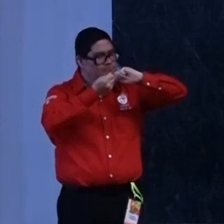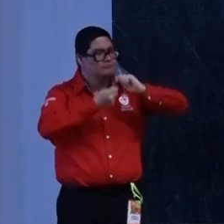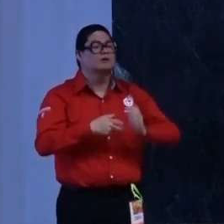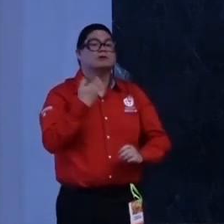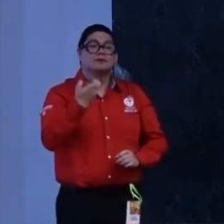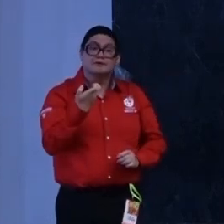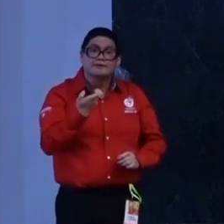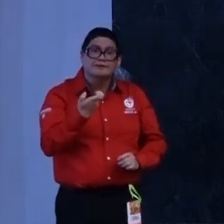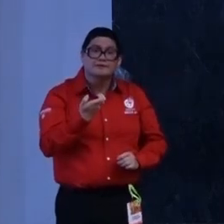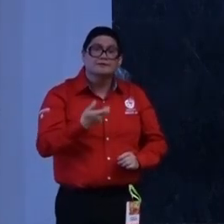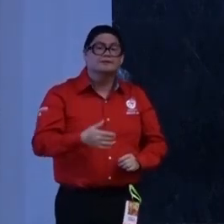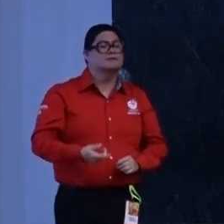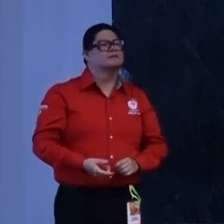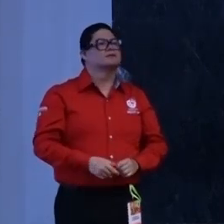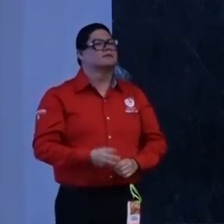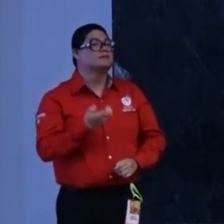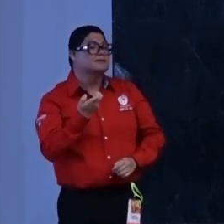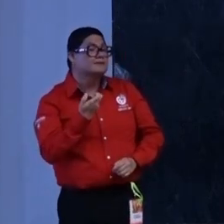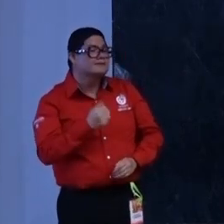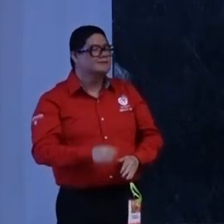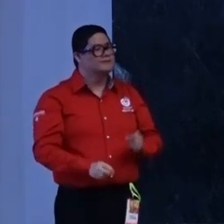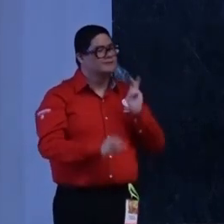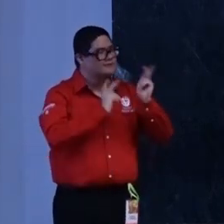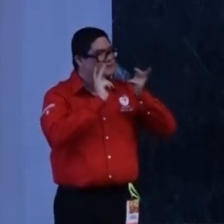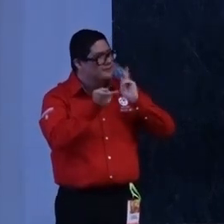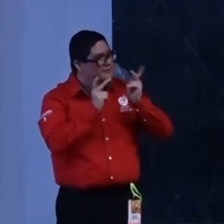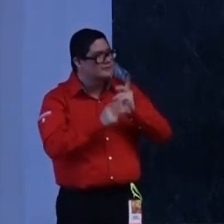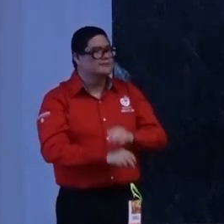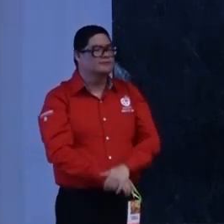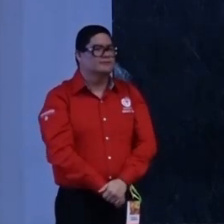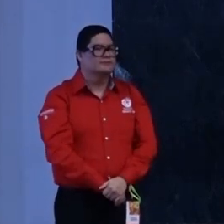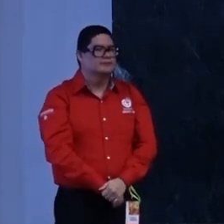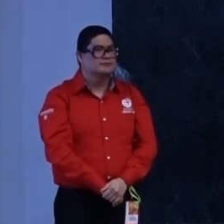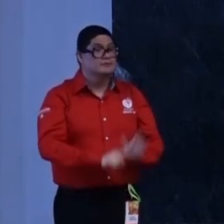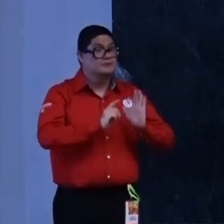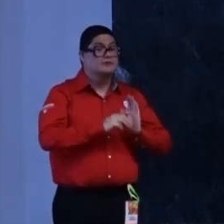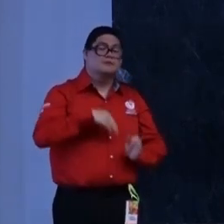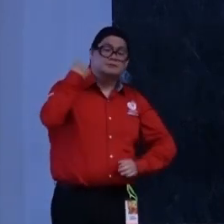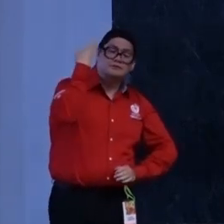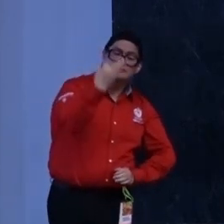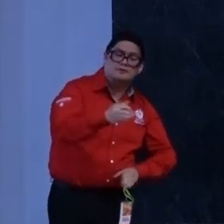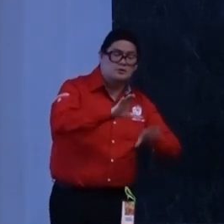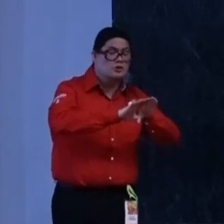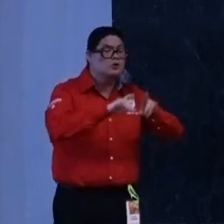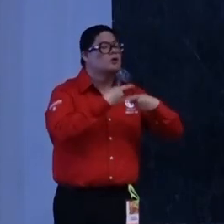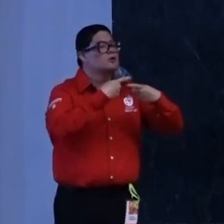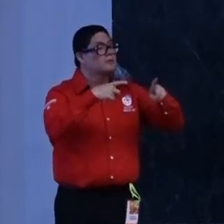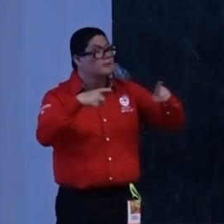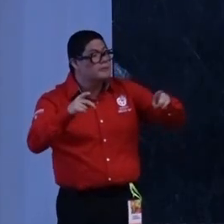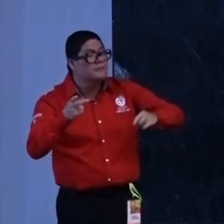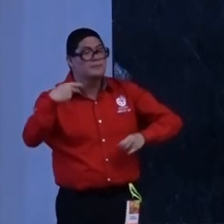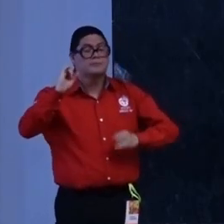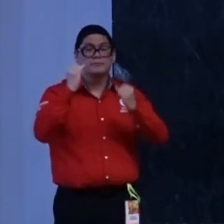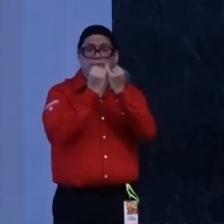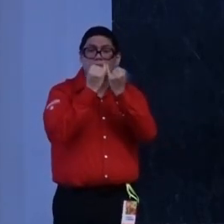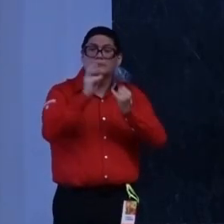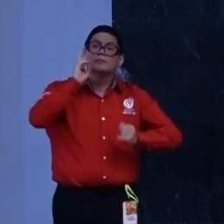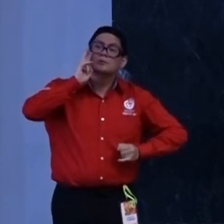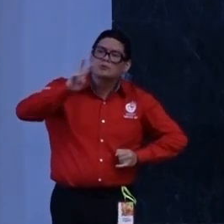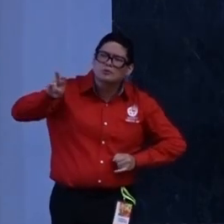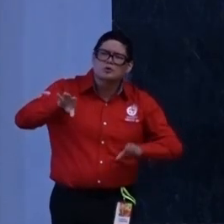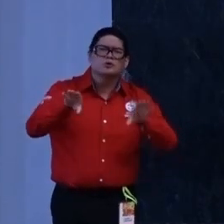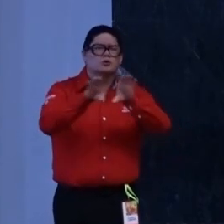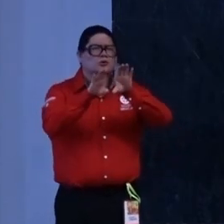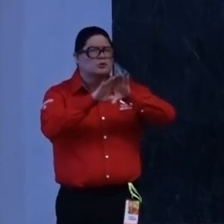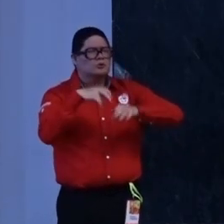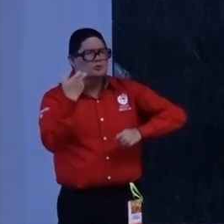es justamente de lo que se trata esta mesa. De reconocernos como diferentes, pero también de ver